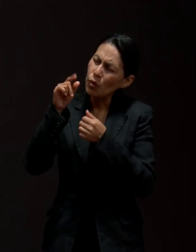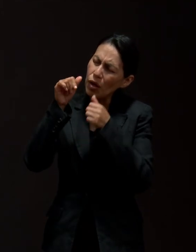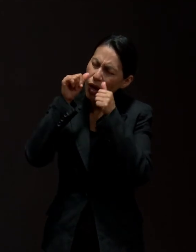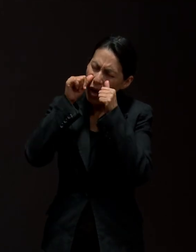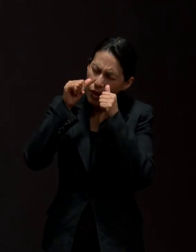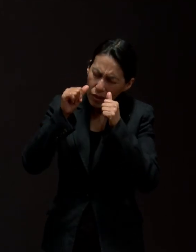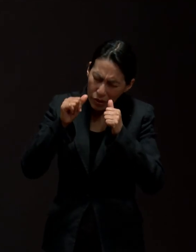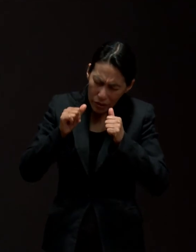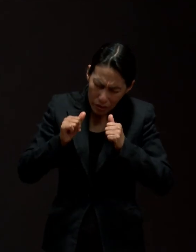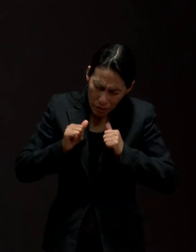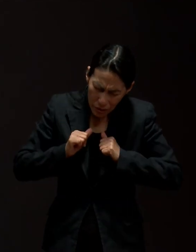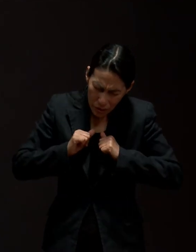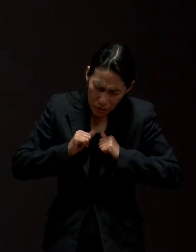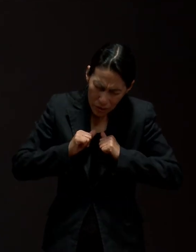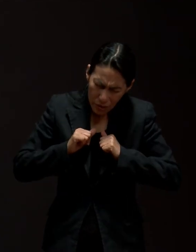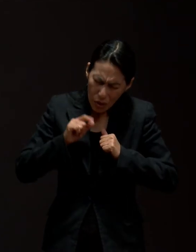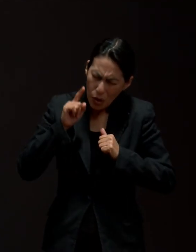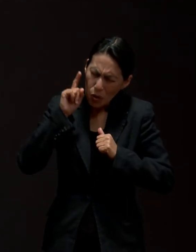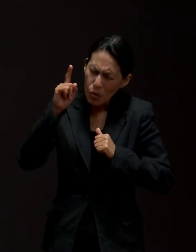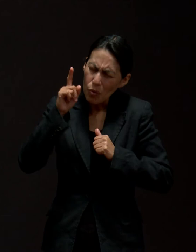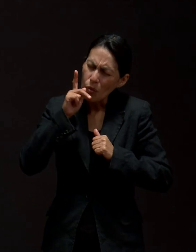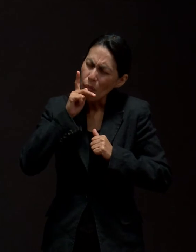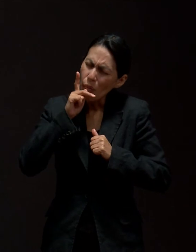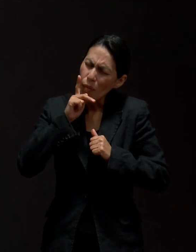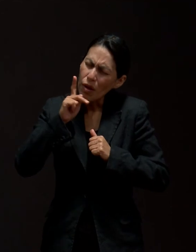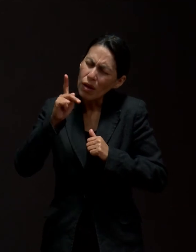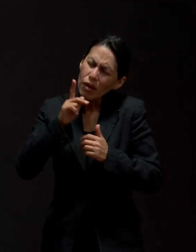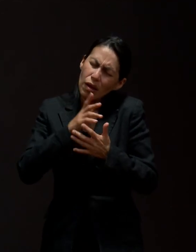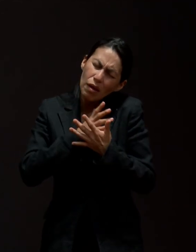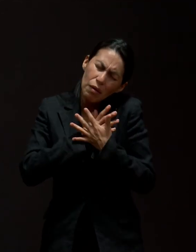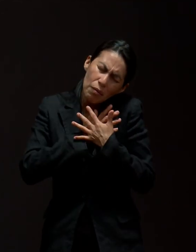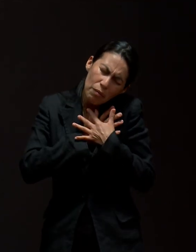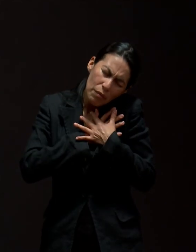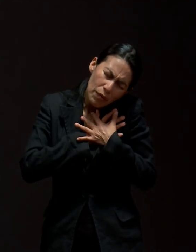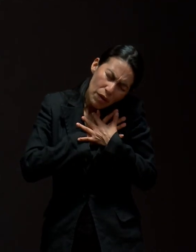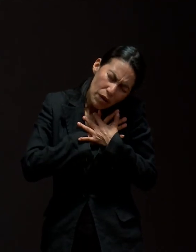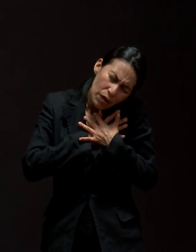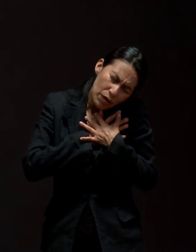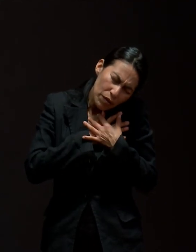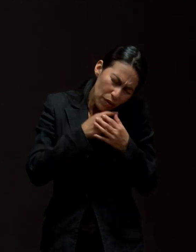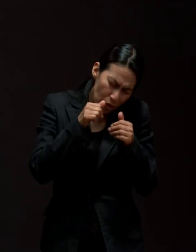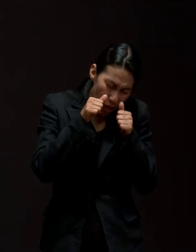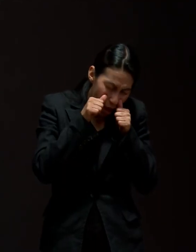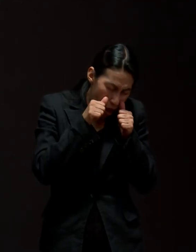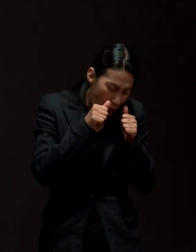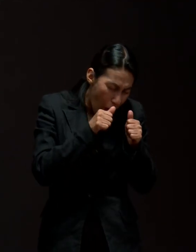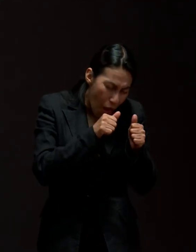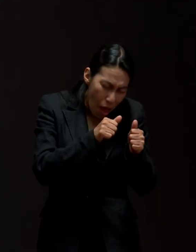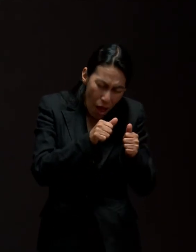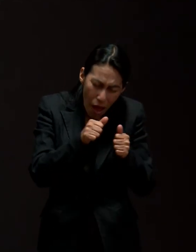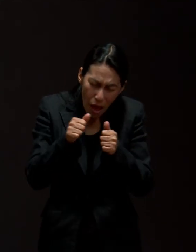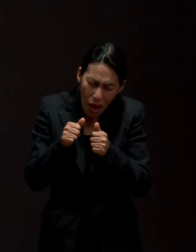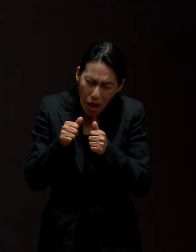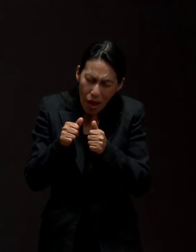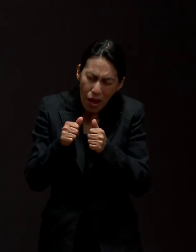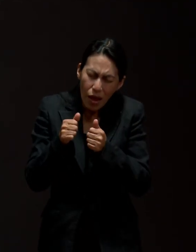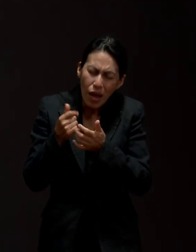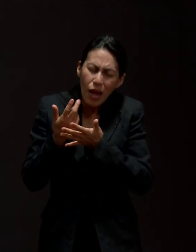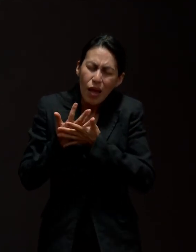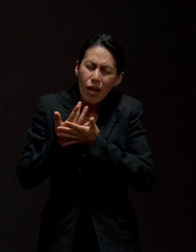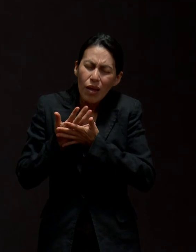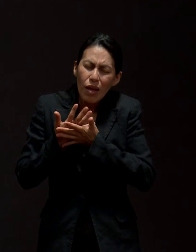nuestro Padre amante que no solamente escucha, sino que está ansioso